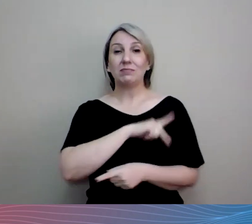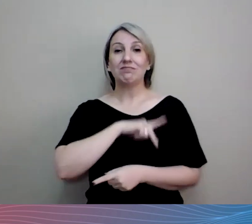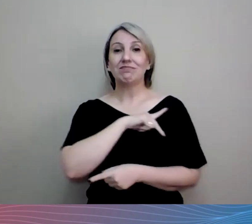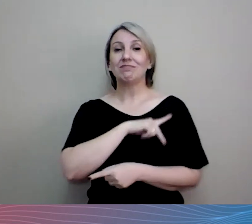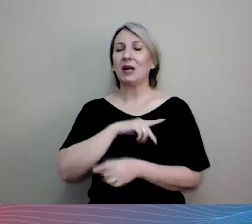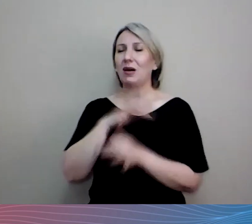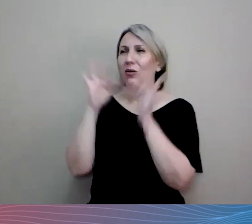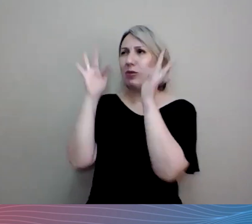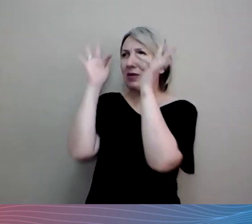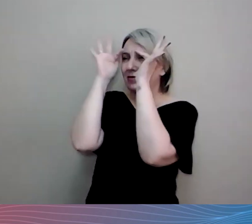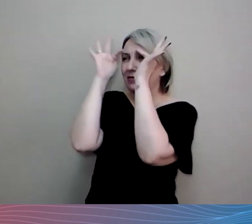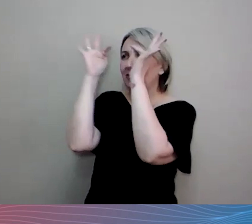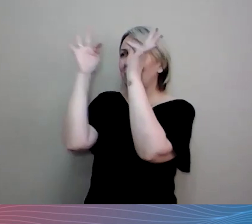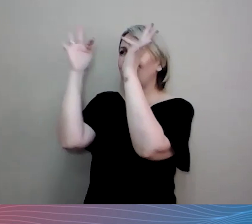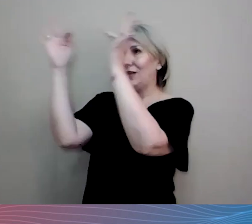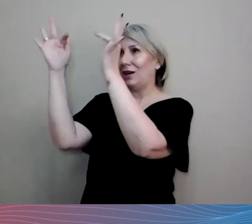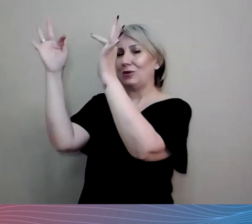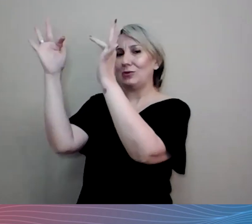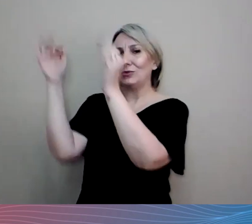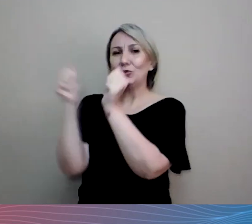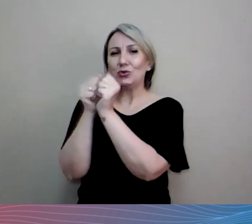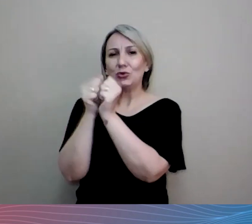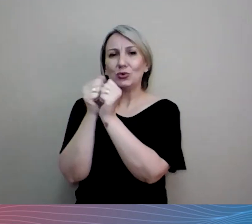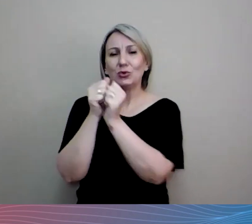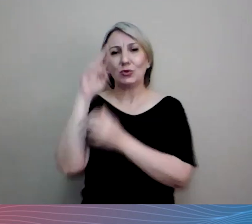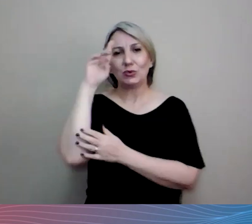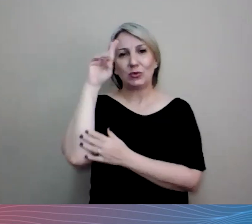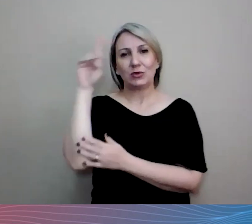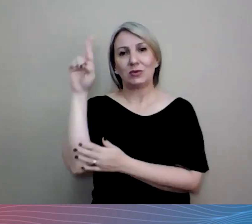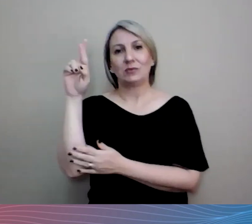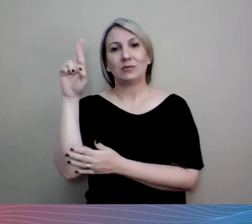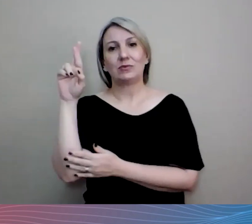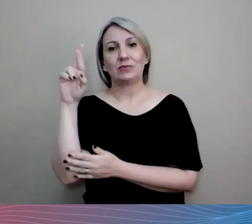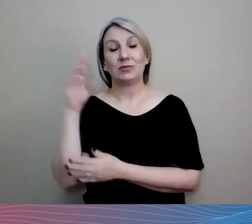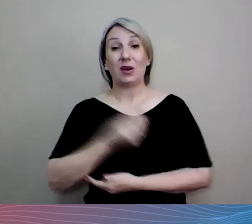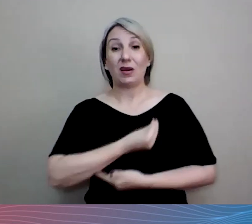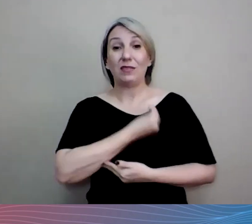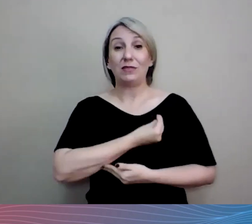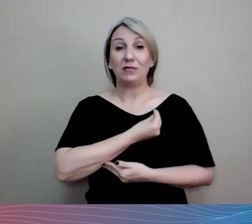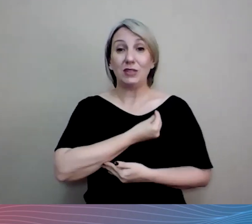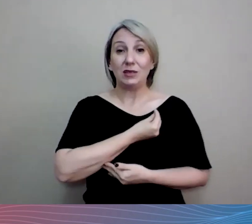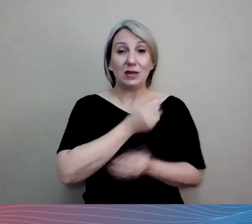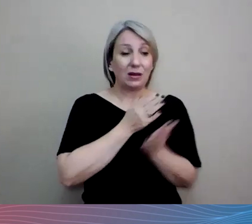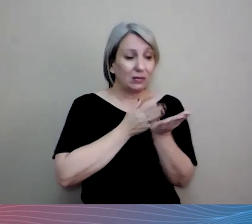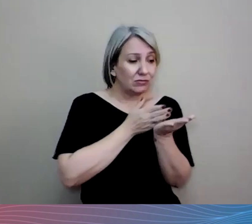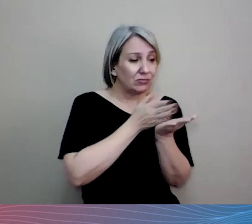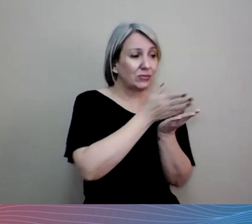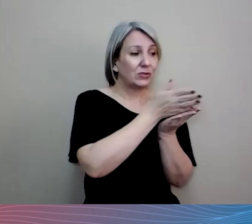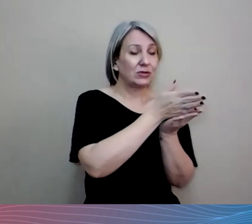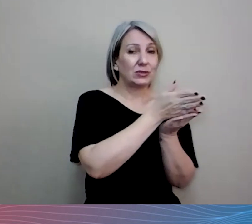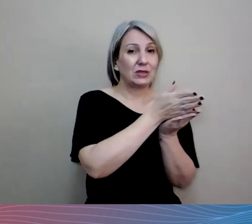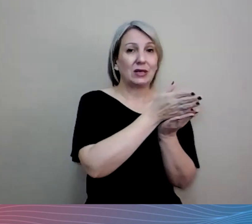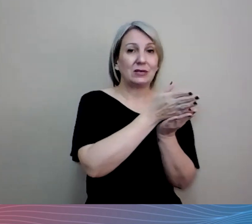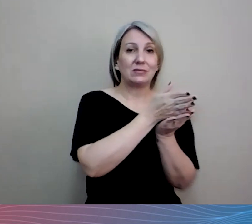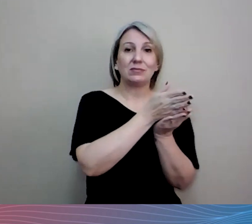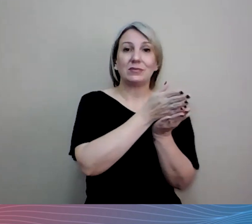ele está no Senhor e o seu viver e andar estão debaixo do